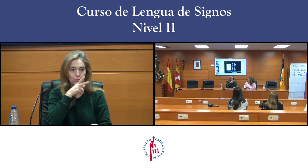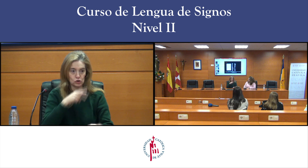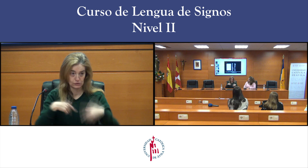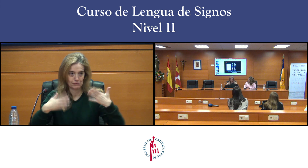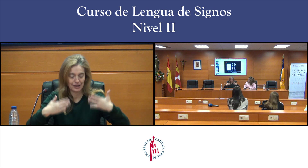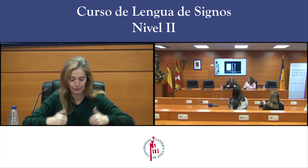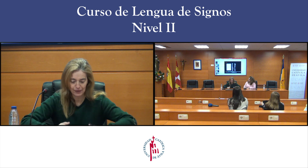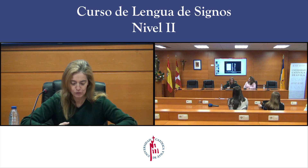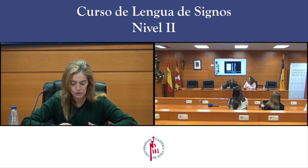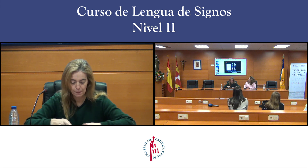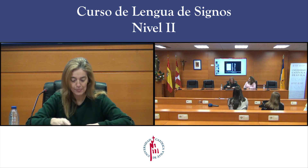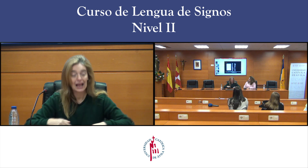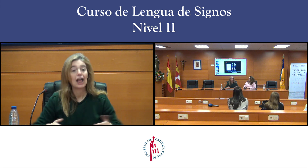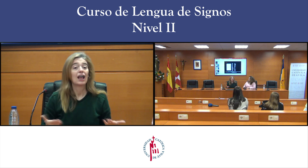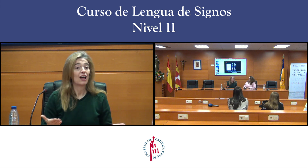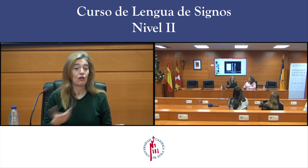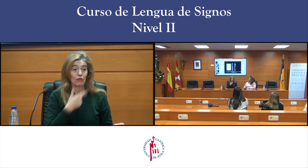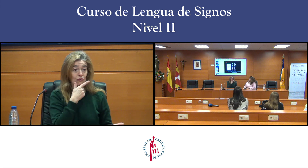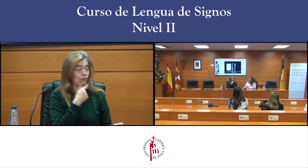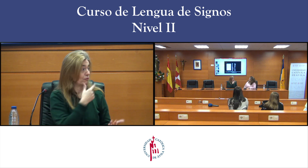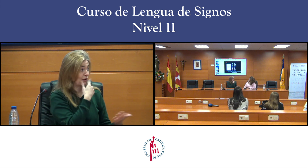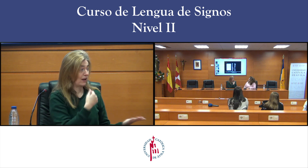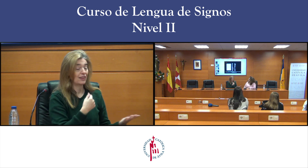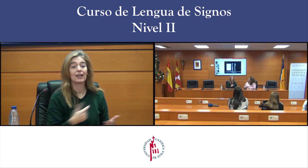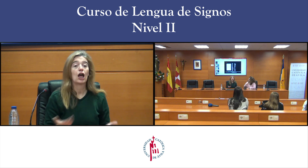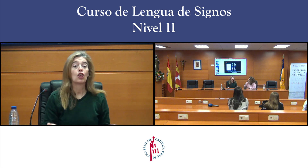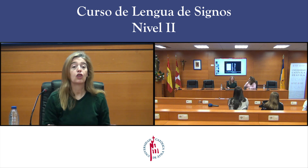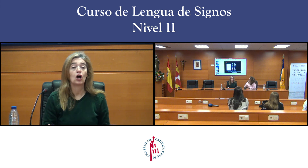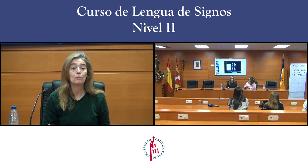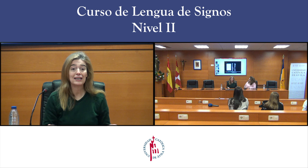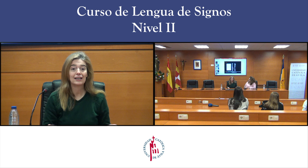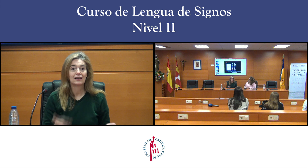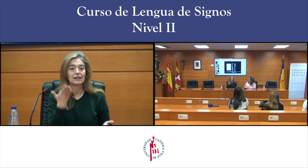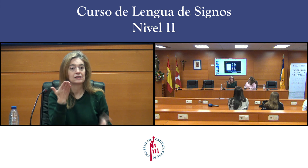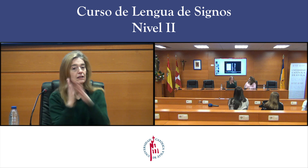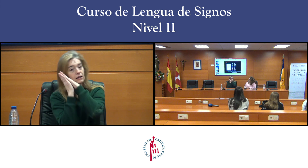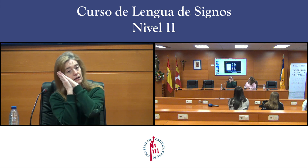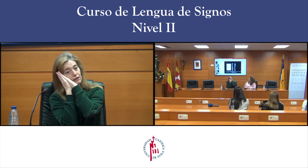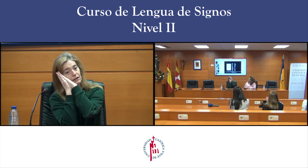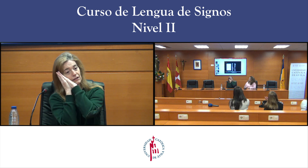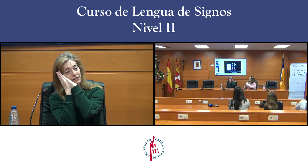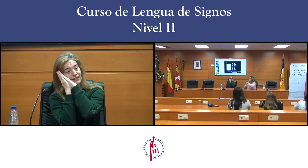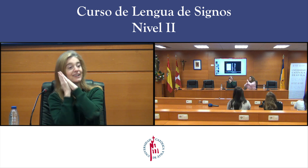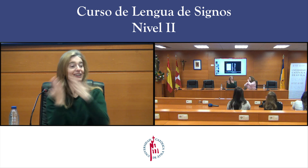primero los verbos los fáciles verbo dormir